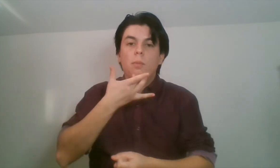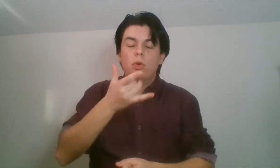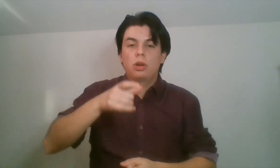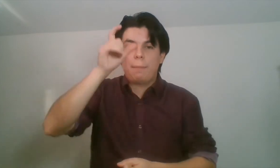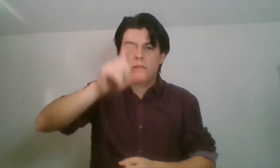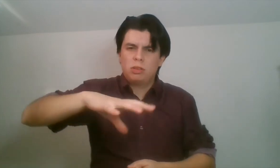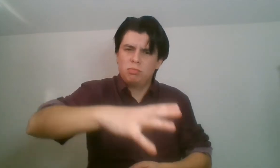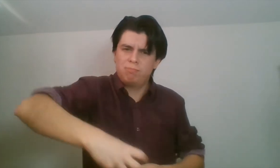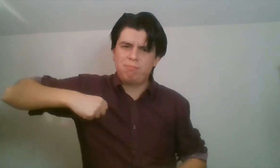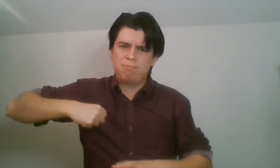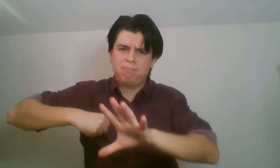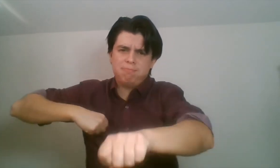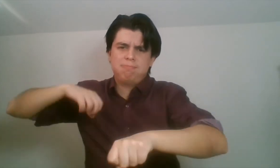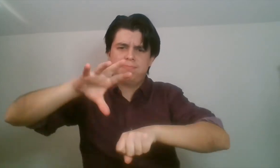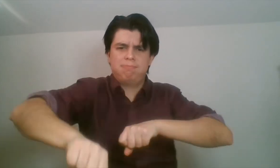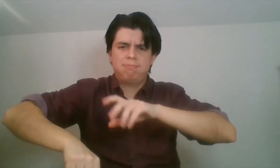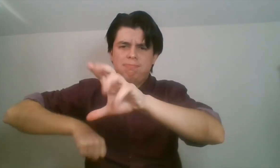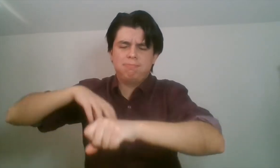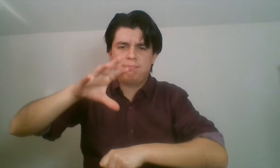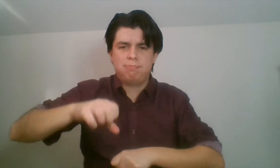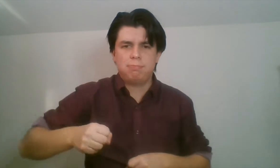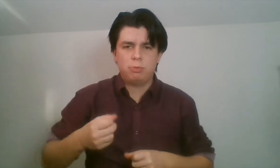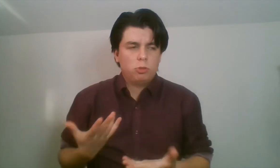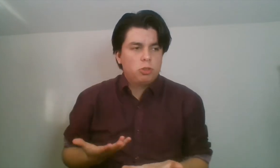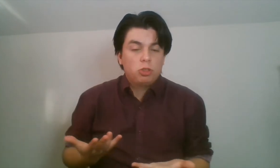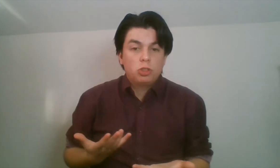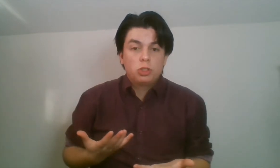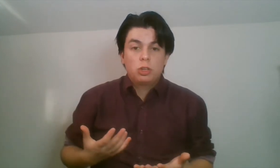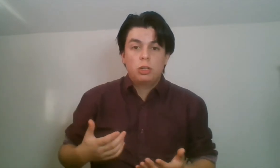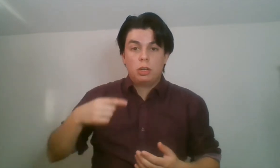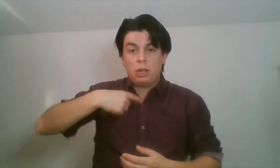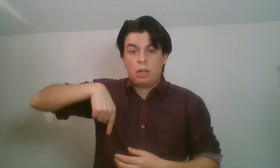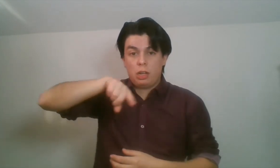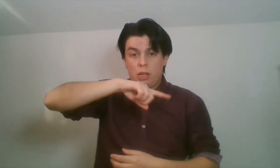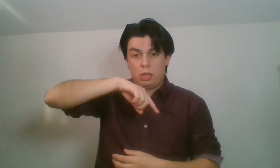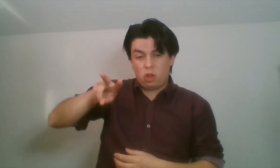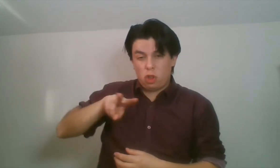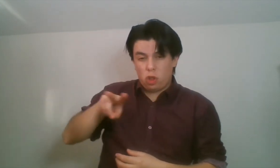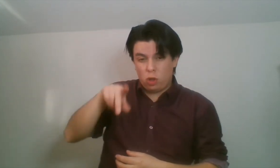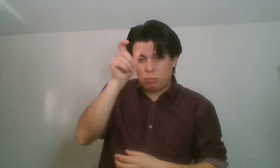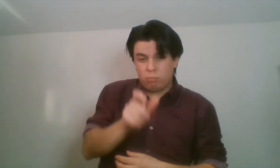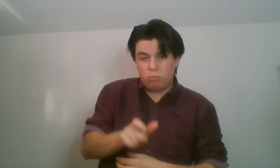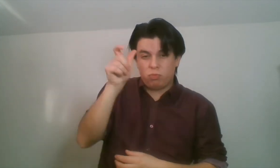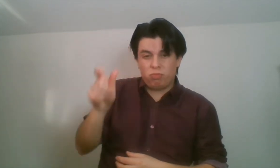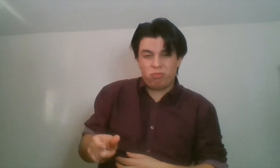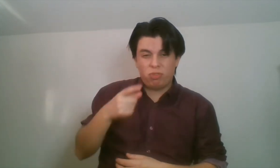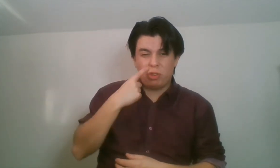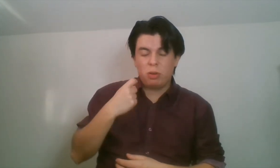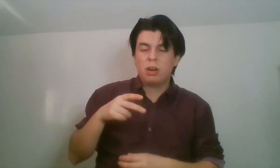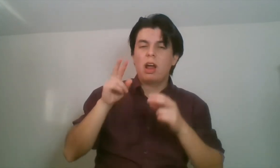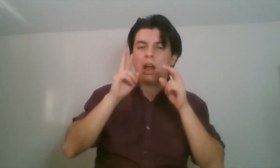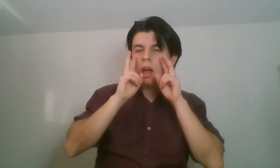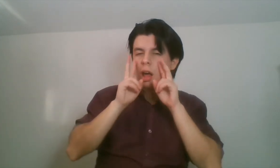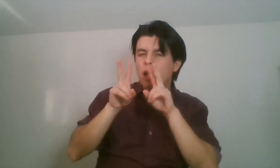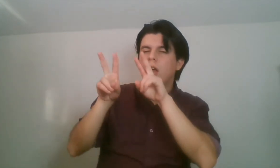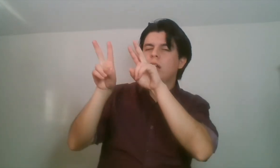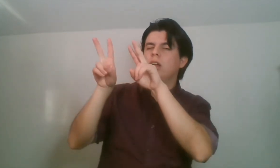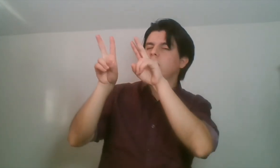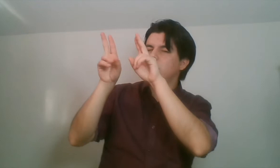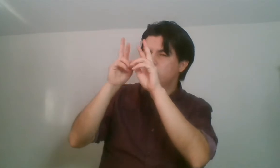ahora, ¿no es cierto?, que el patrimonio precolombino se cuida y está resguardado, en esa época